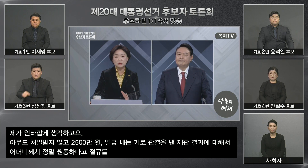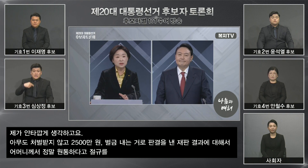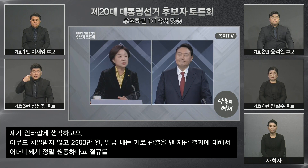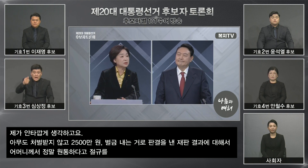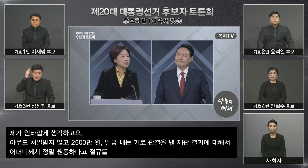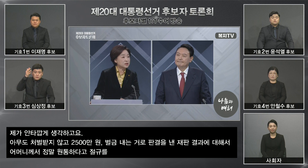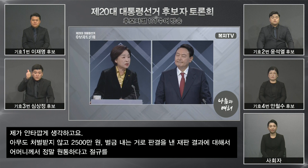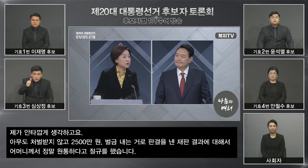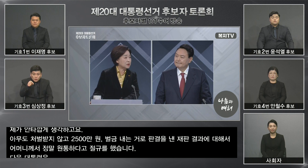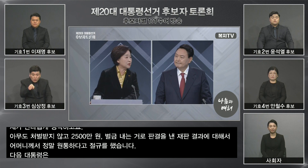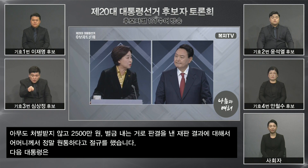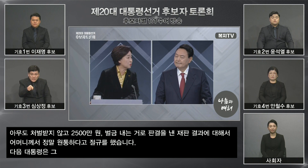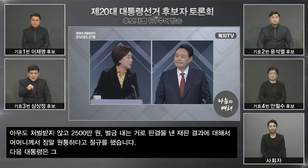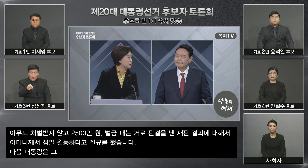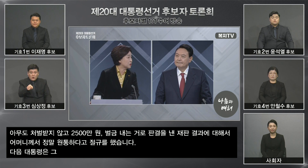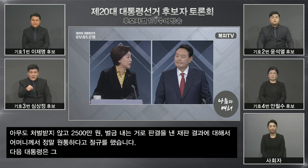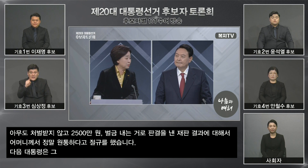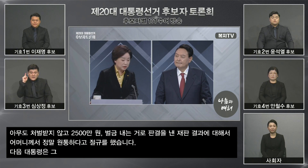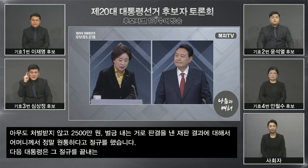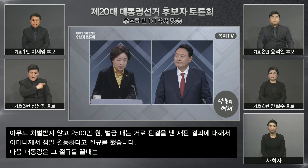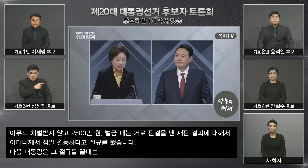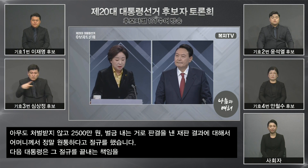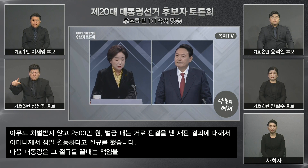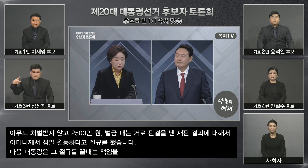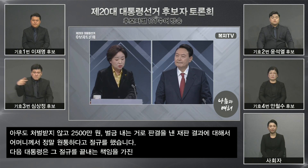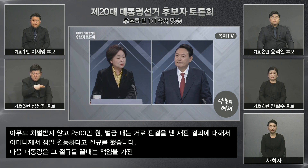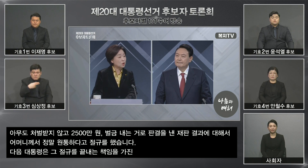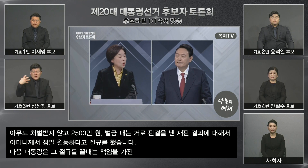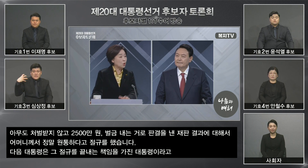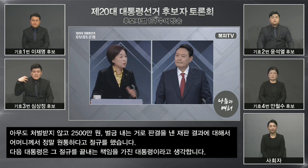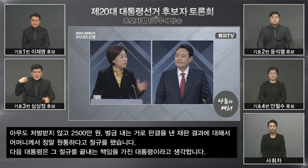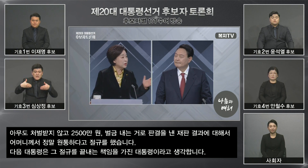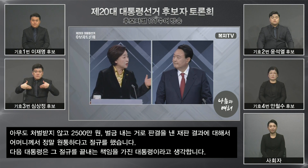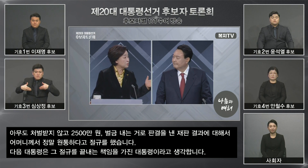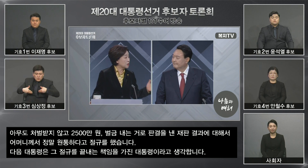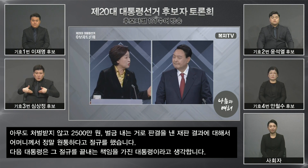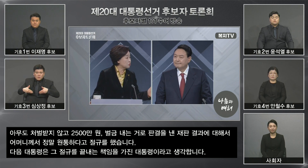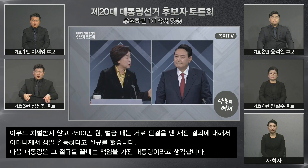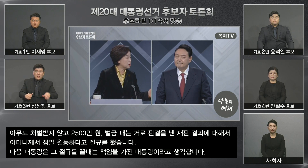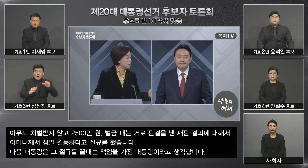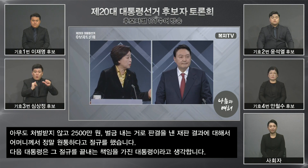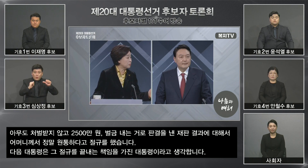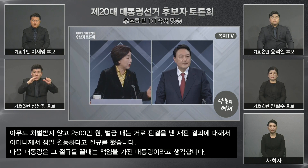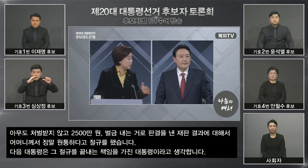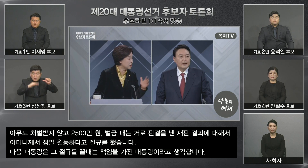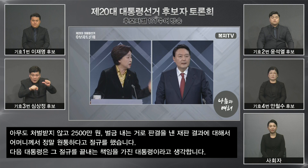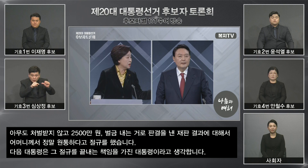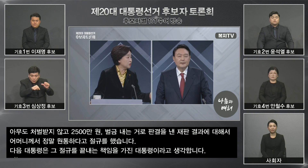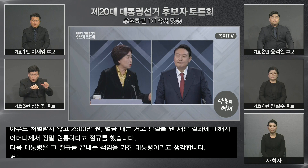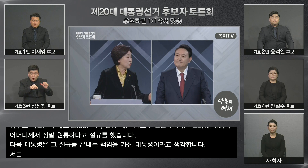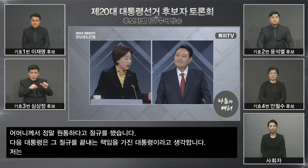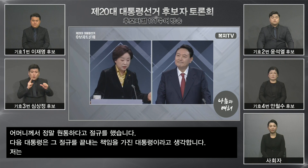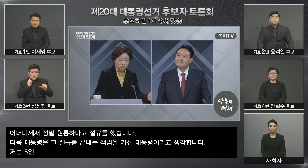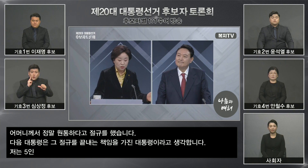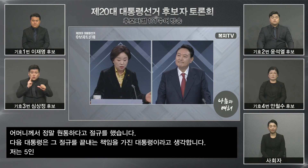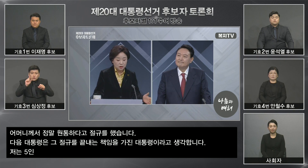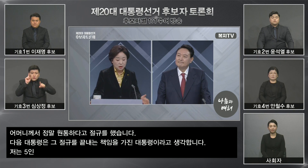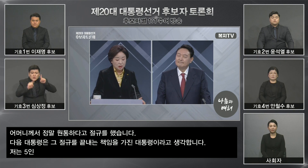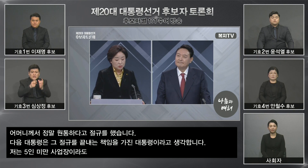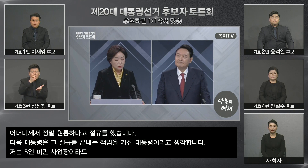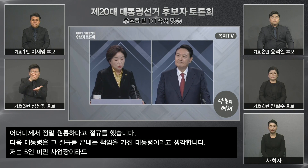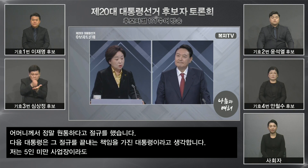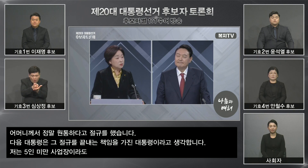절규를 끝내는 책임을 가진 대통령이라고 생각합니다. 저는 5인 미만 사업자에게도 중대재해법 당연히 적용해야